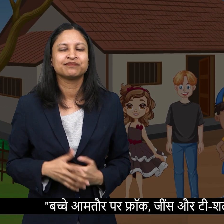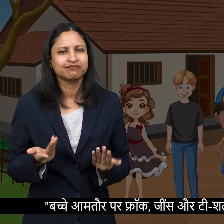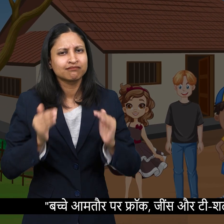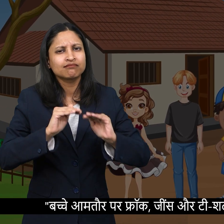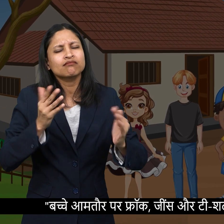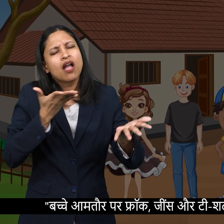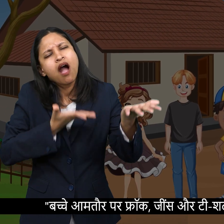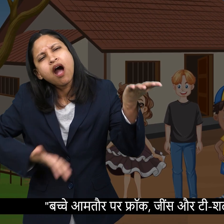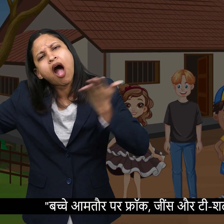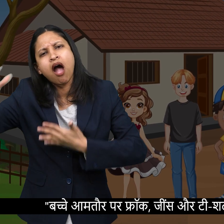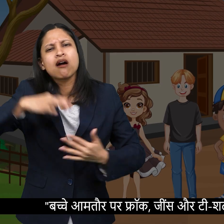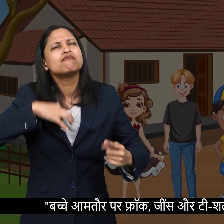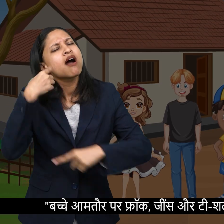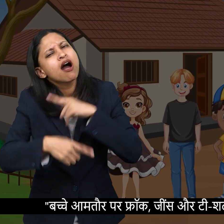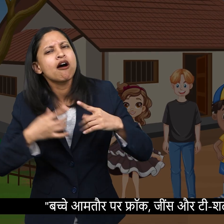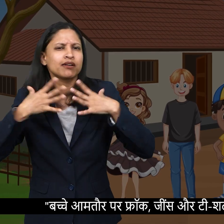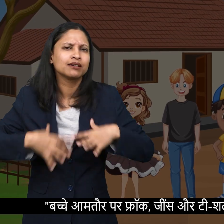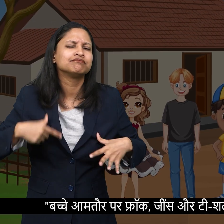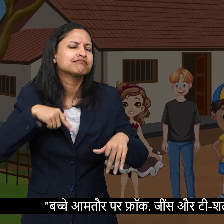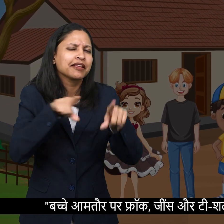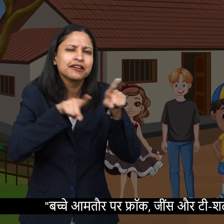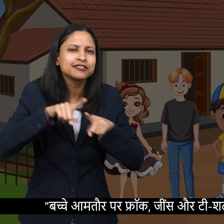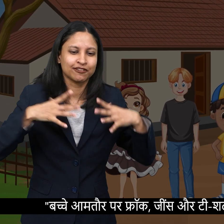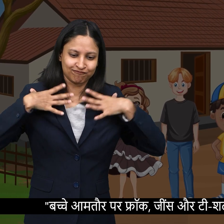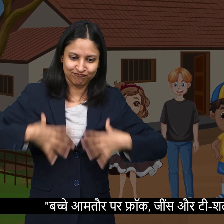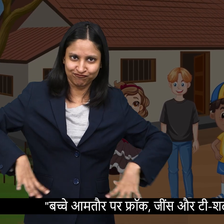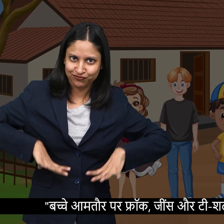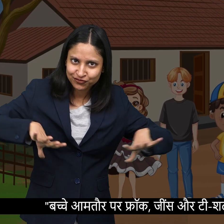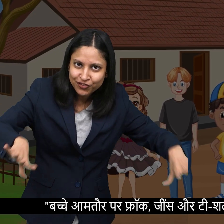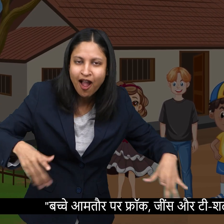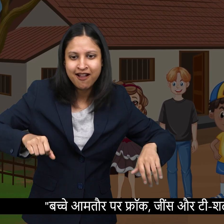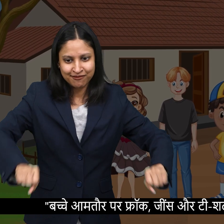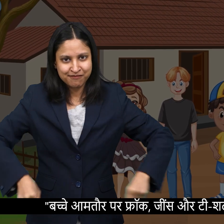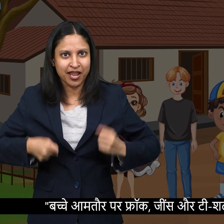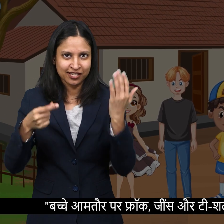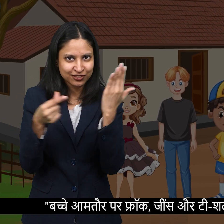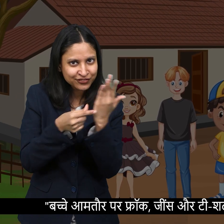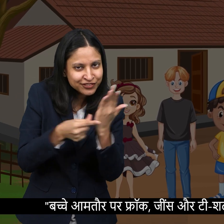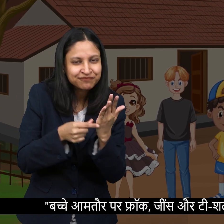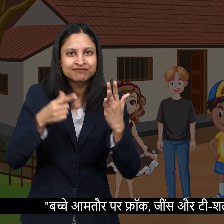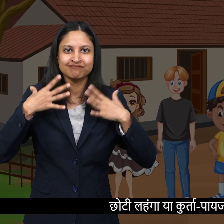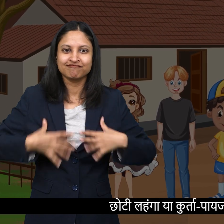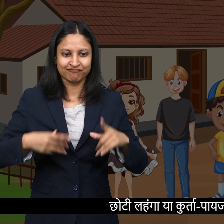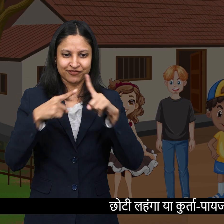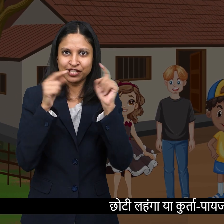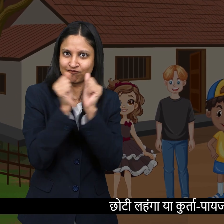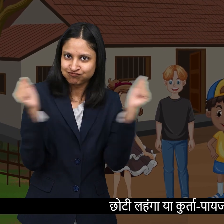बच्चे आमतौर पर फ्रॉक, जीन्स और टी शर्ट, शॉर्ट्स और कभी-कभी त्योहारों के लिए छोटी लहंगा या